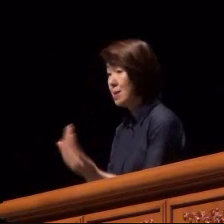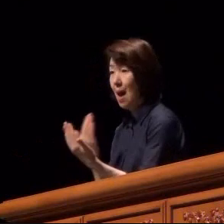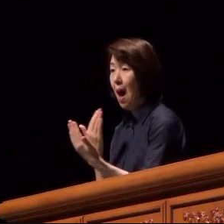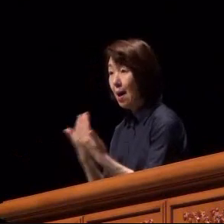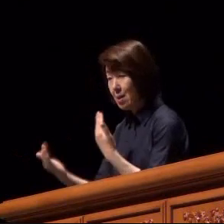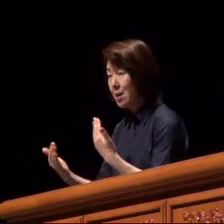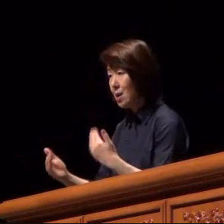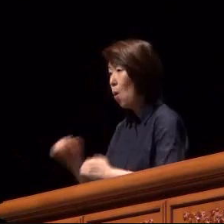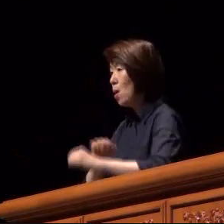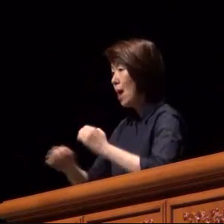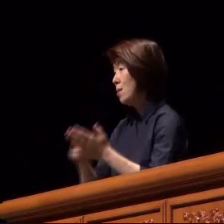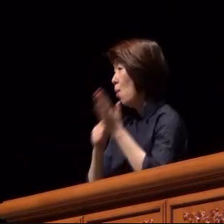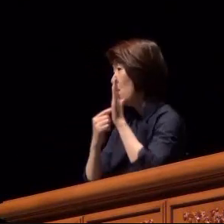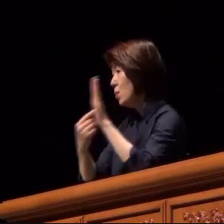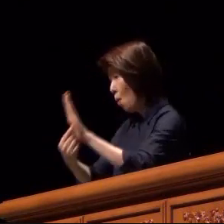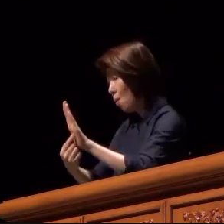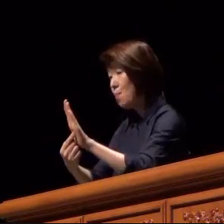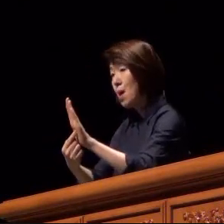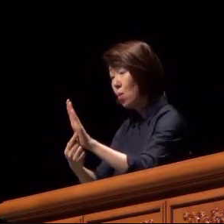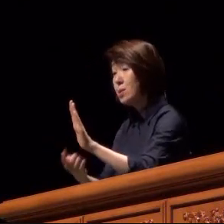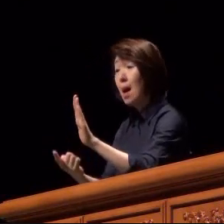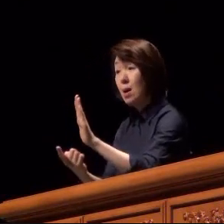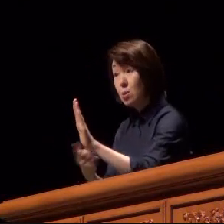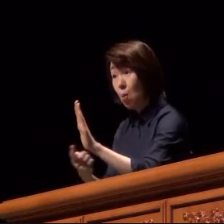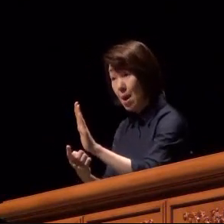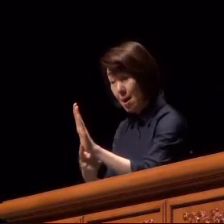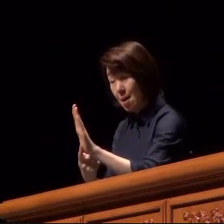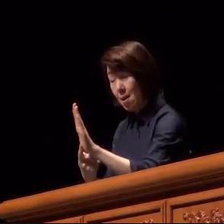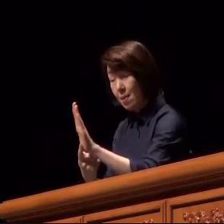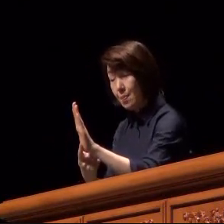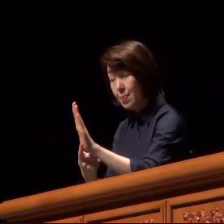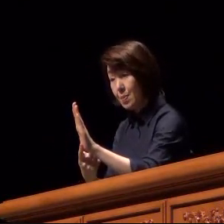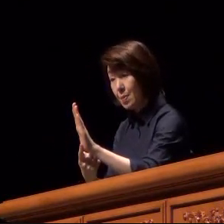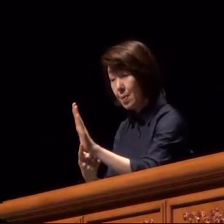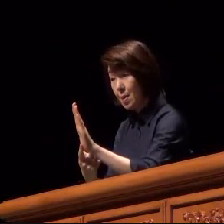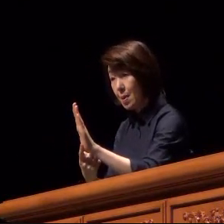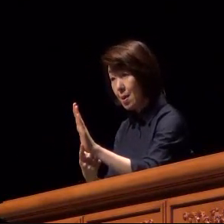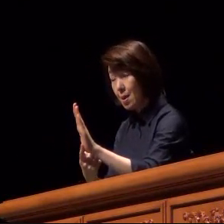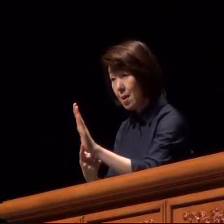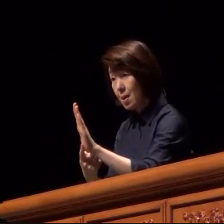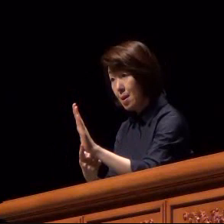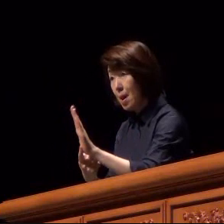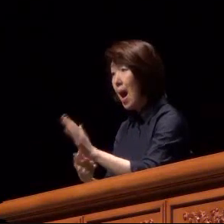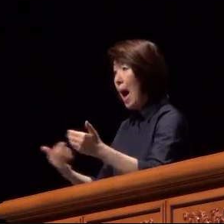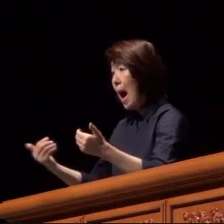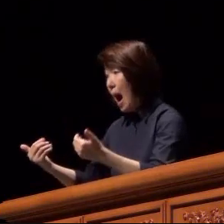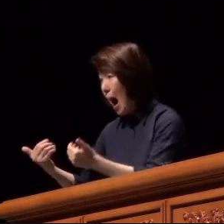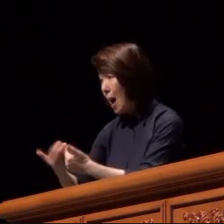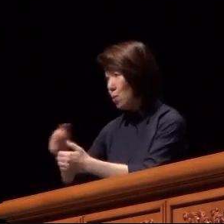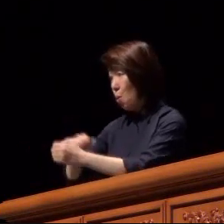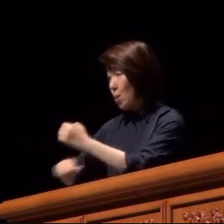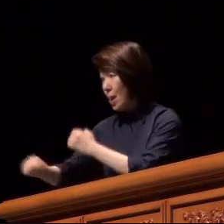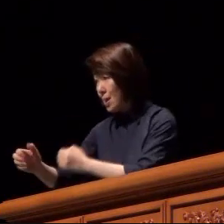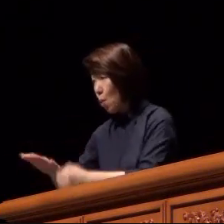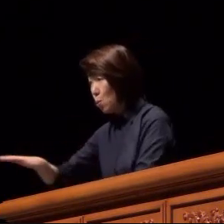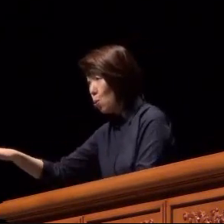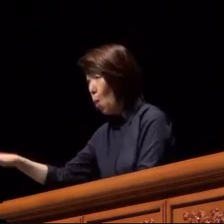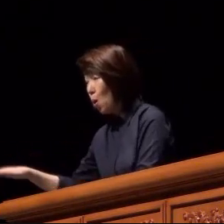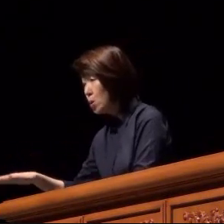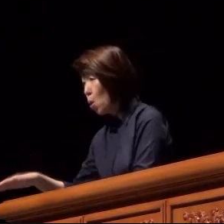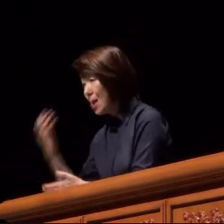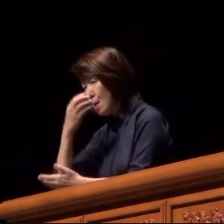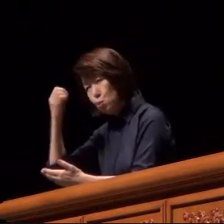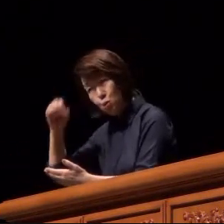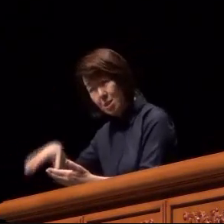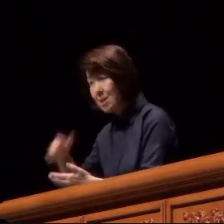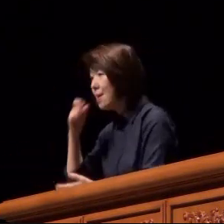と態度を表明して、それがね、その反動的なことをやろうとしている人たちにとって無視でき